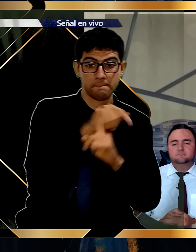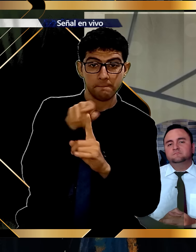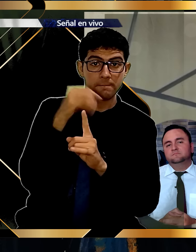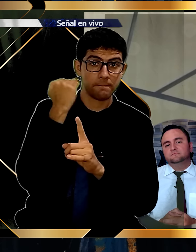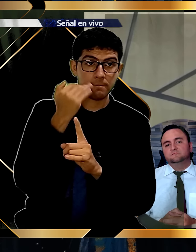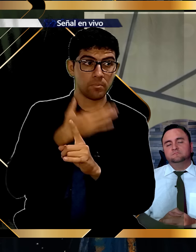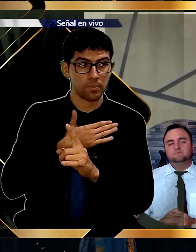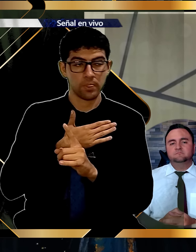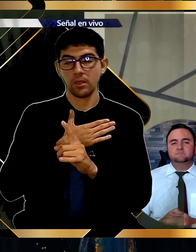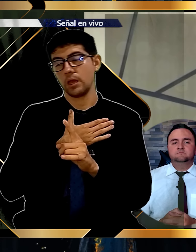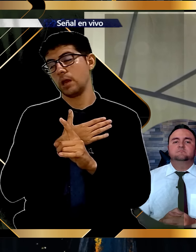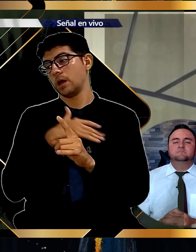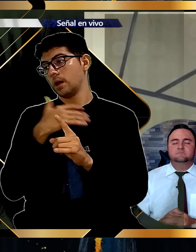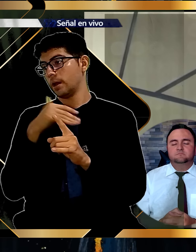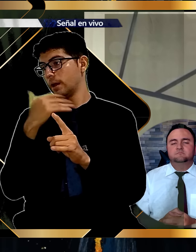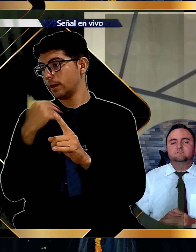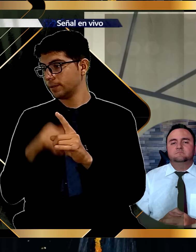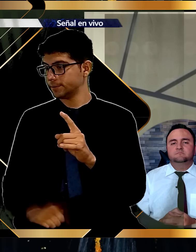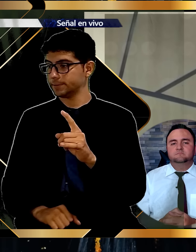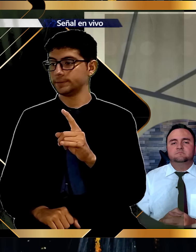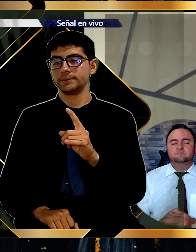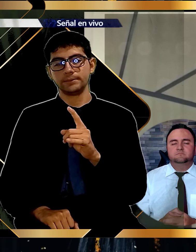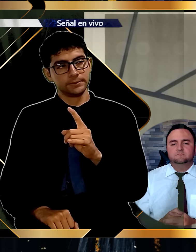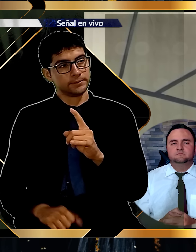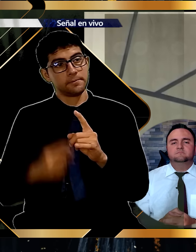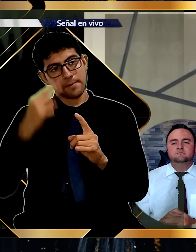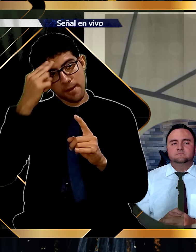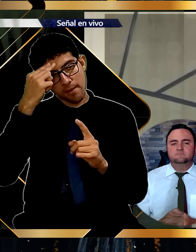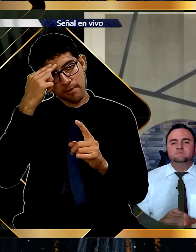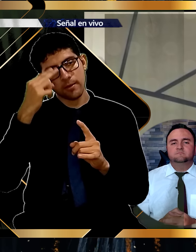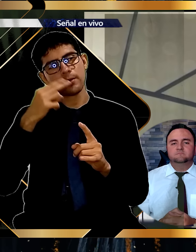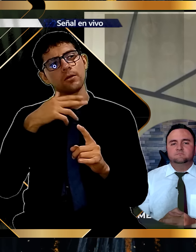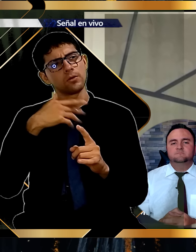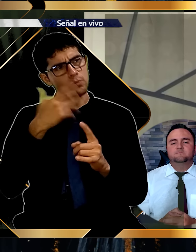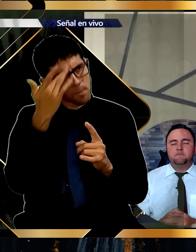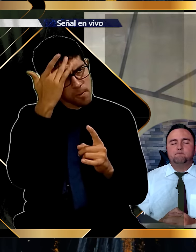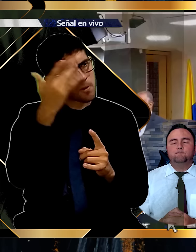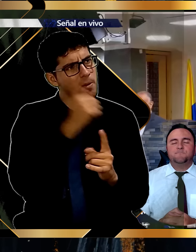uno el apellido sin darse cuenta. ¿Cierto? No sé, es una cosa rara.